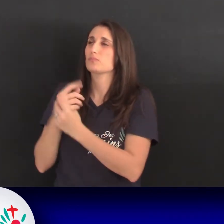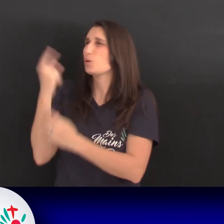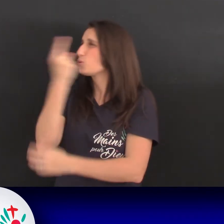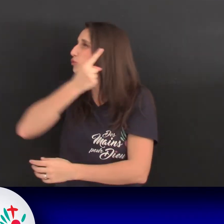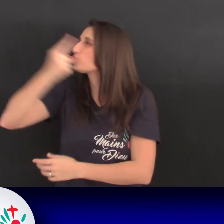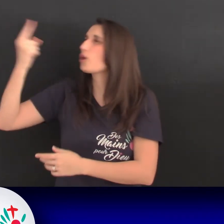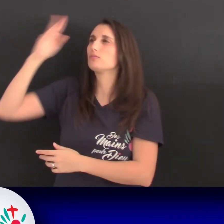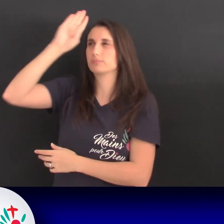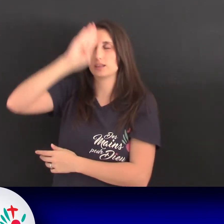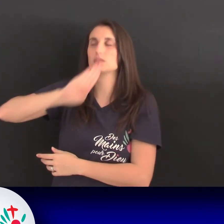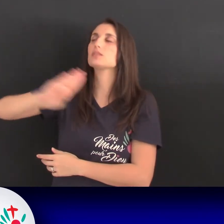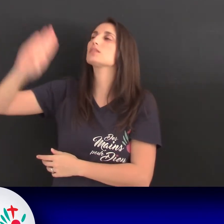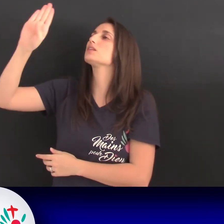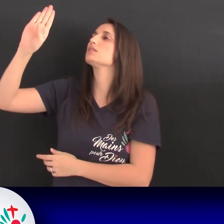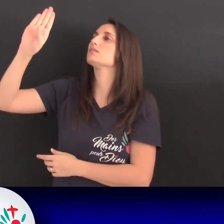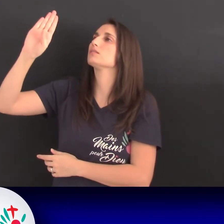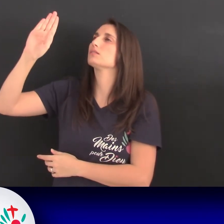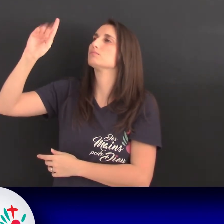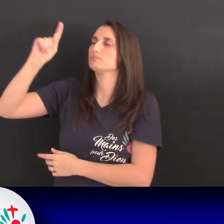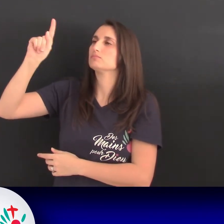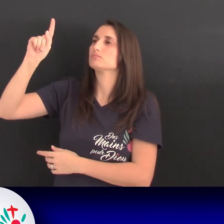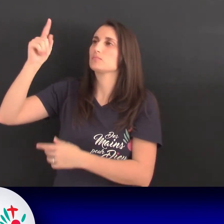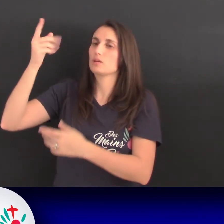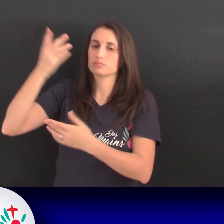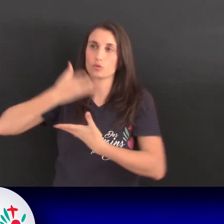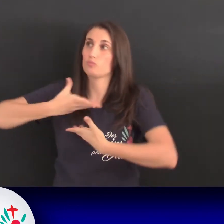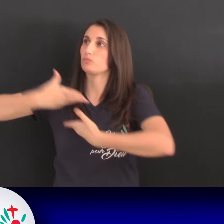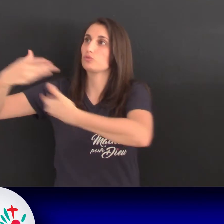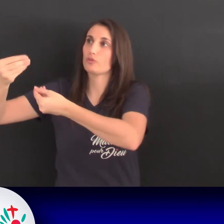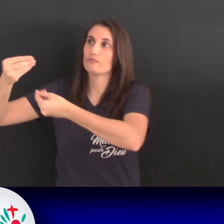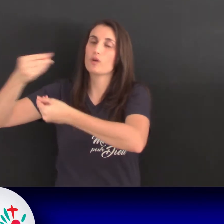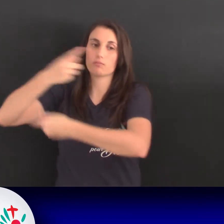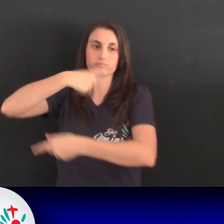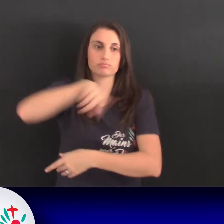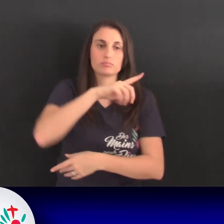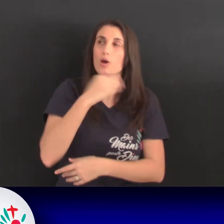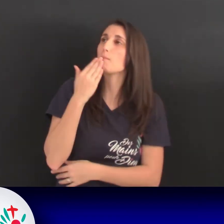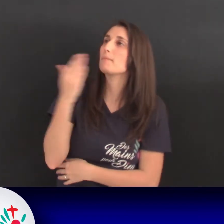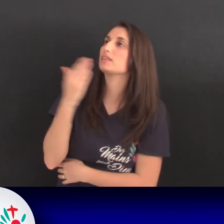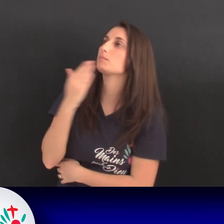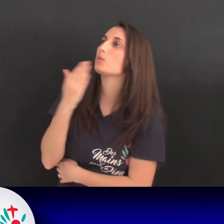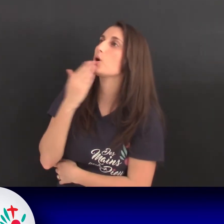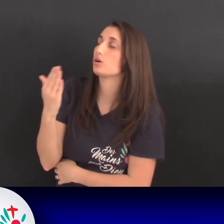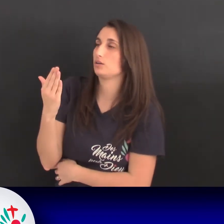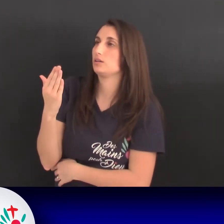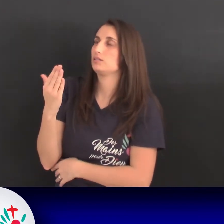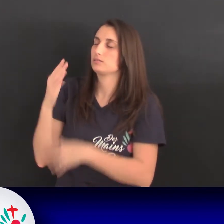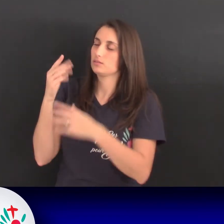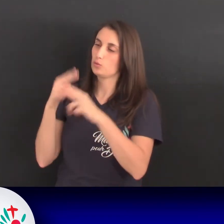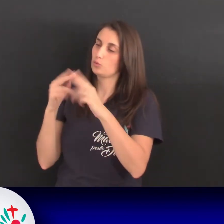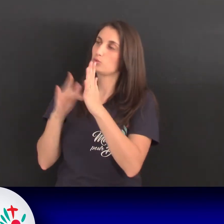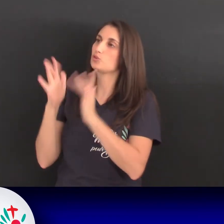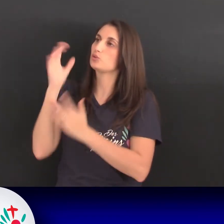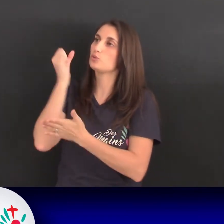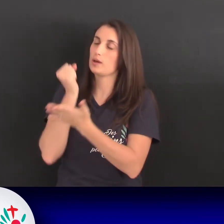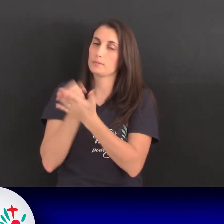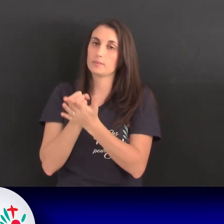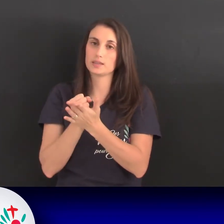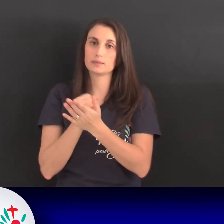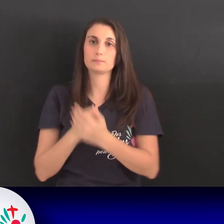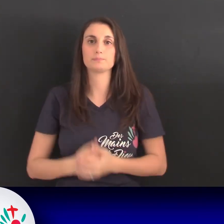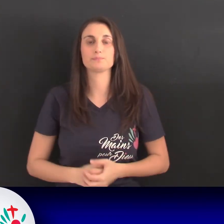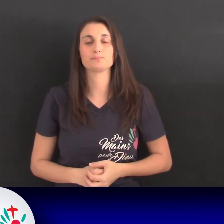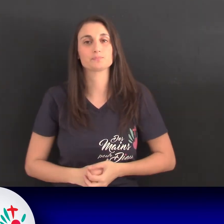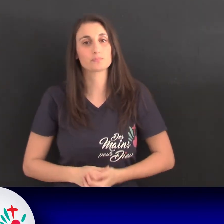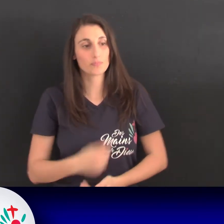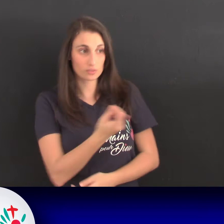de recevoir toute la reconnaissance de nos cœurs. C'est au nom de Jésus, Père, que je t'ai prié. Amen. Amen.